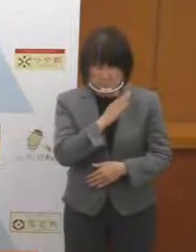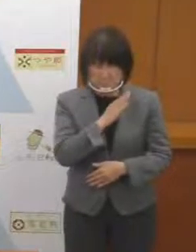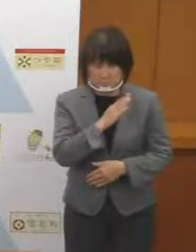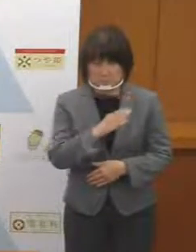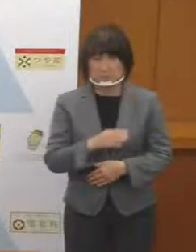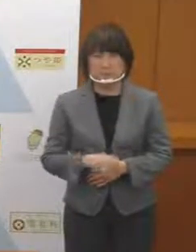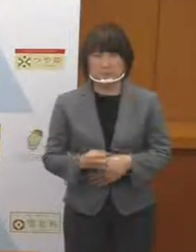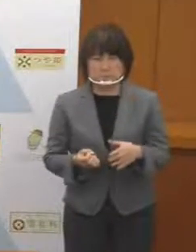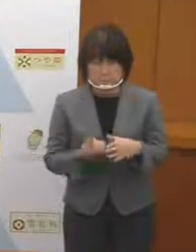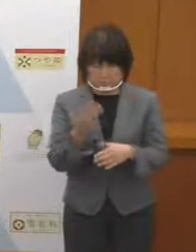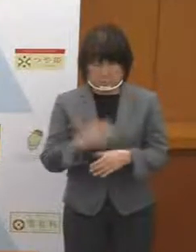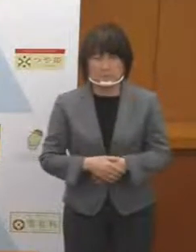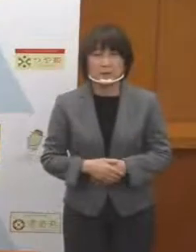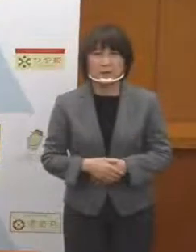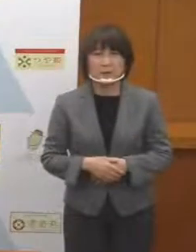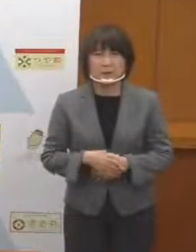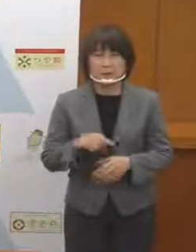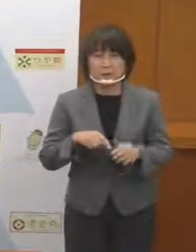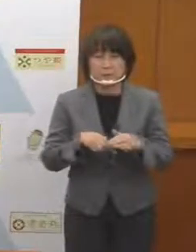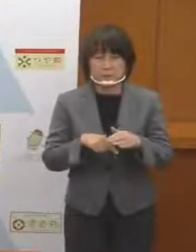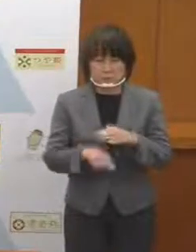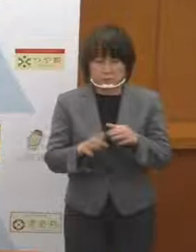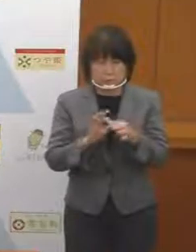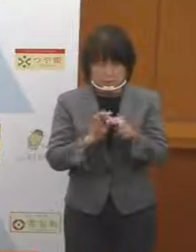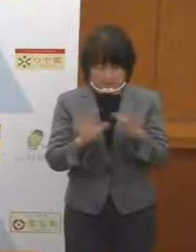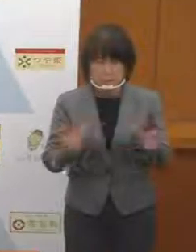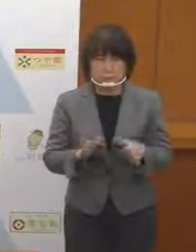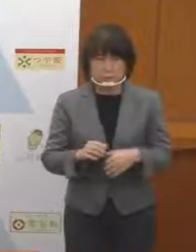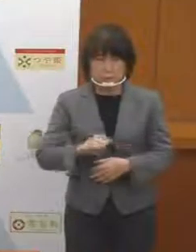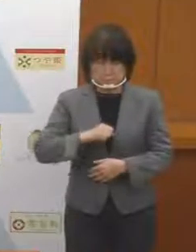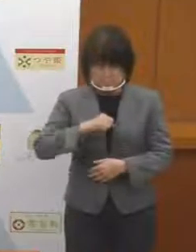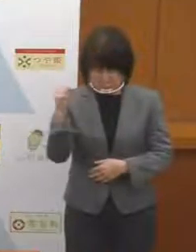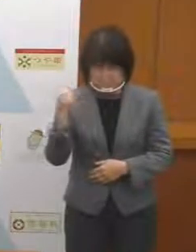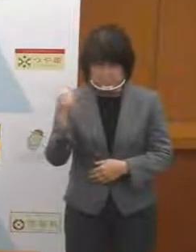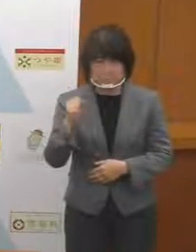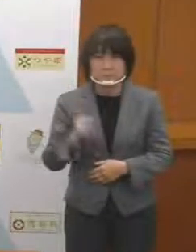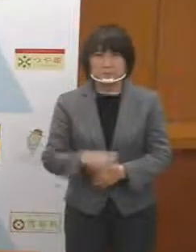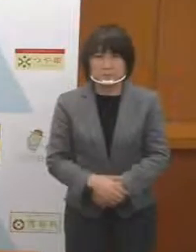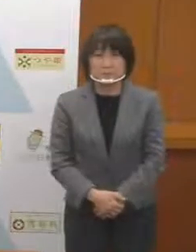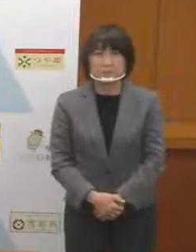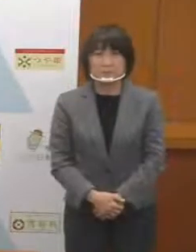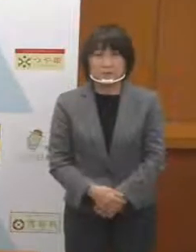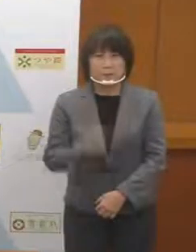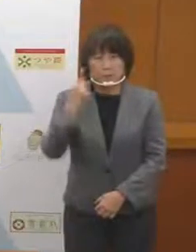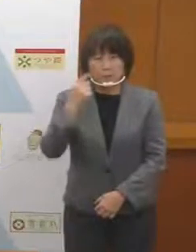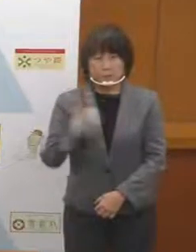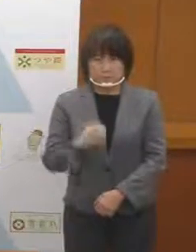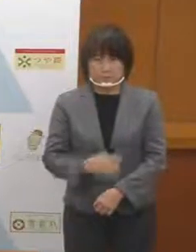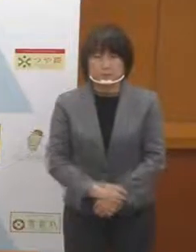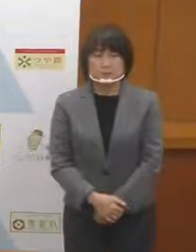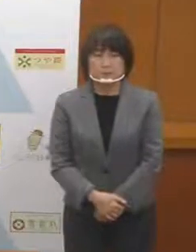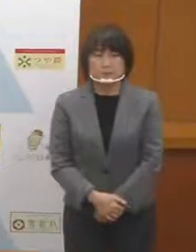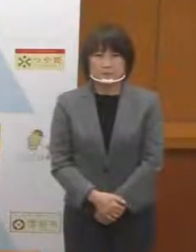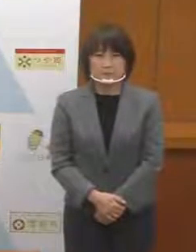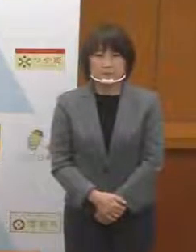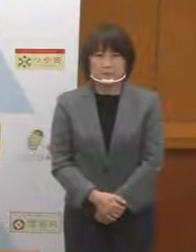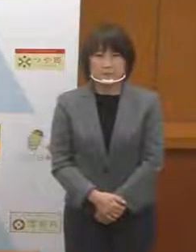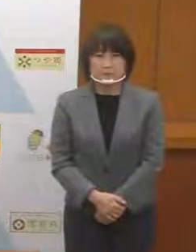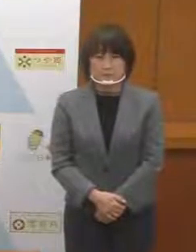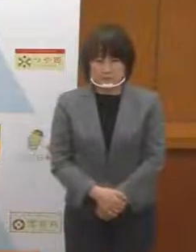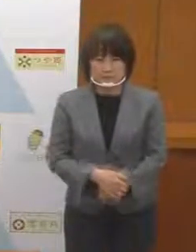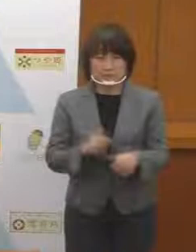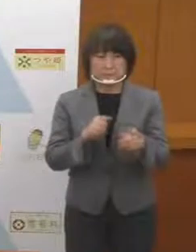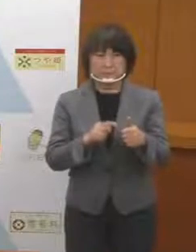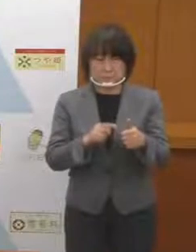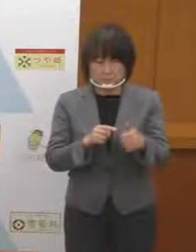コーデあっていかなる理由があったとしても決して許されるものではないというふうに思っております安倍